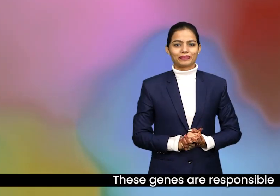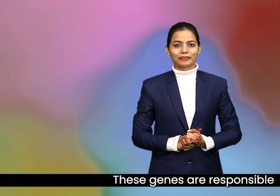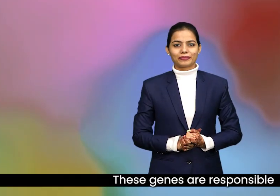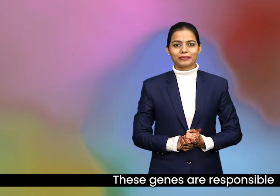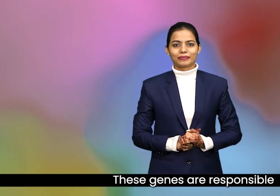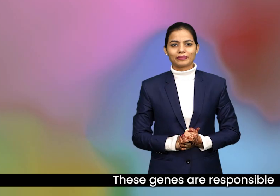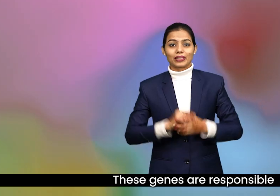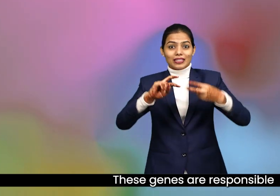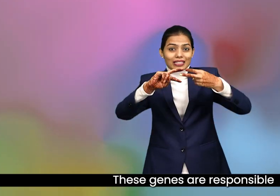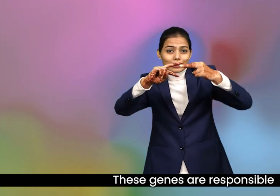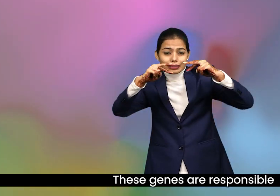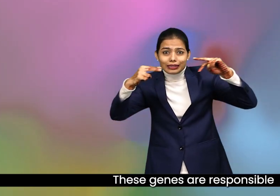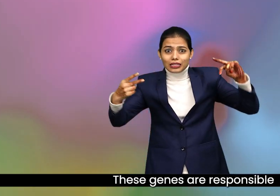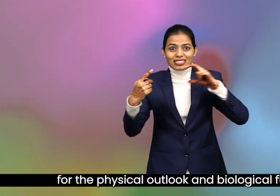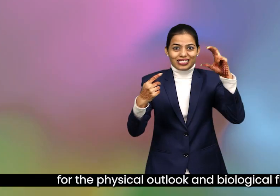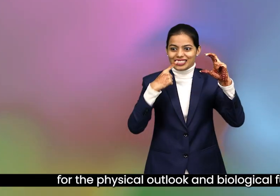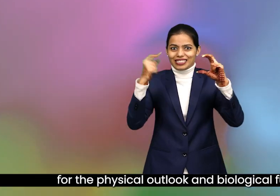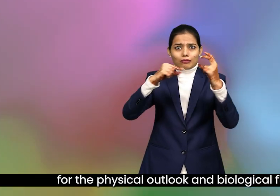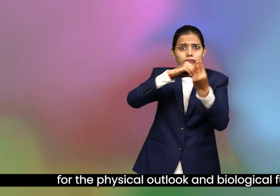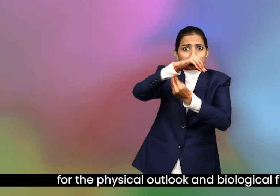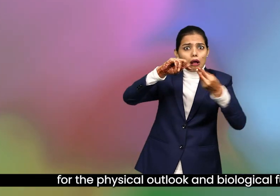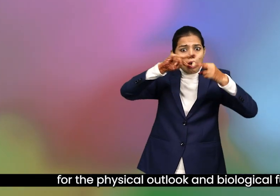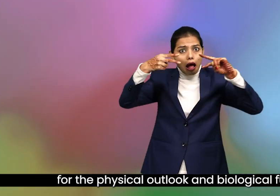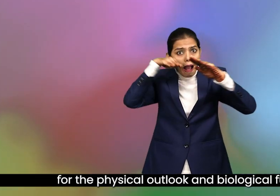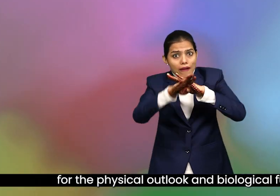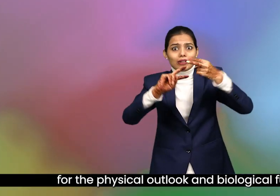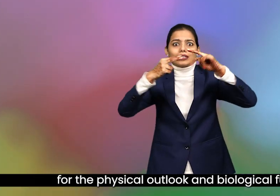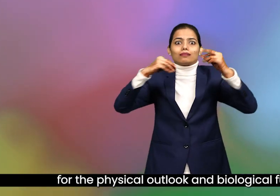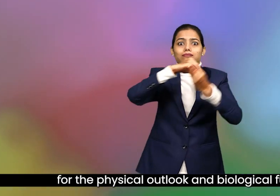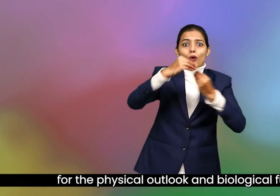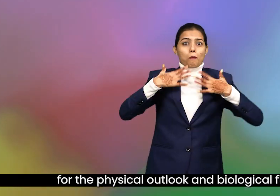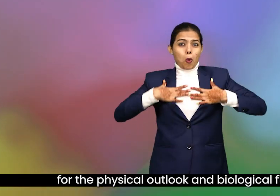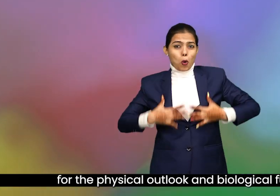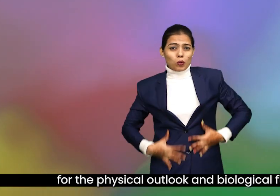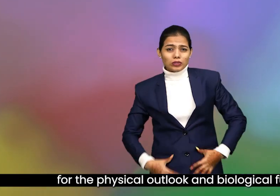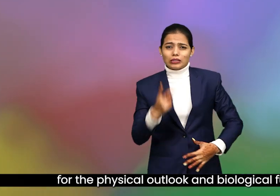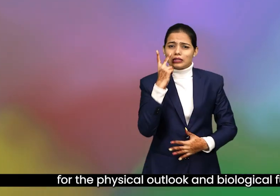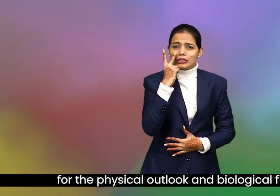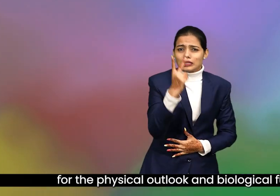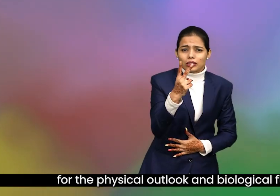இந்த மரபணுக்கள் உடல் பார்வை மற்றும் உயிரியல் செயல்பாடுகளுக்கு பொறுப்பாகும்.